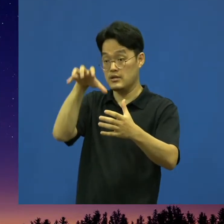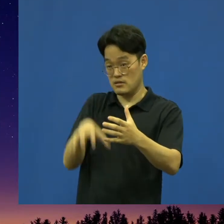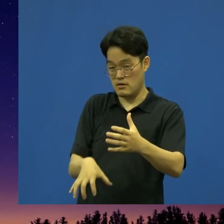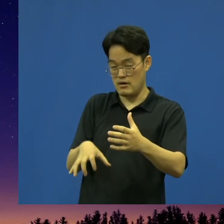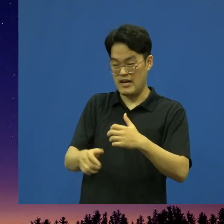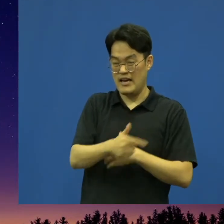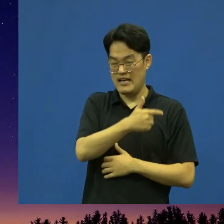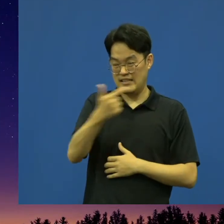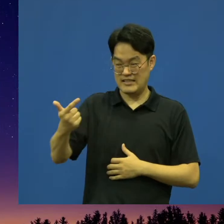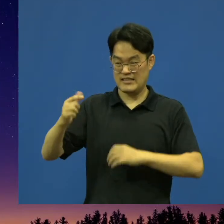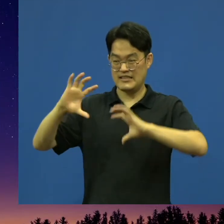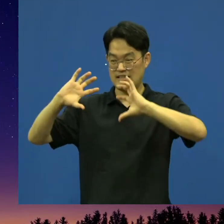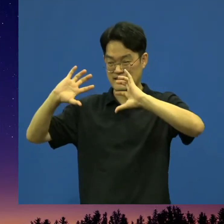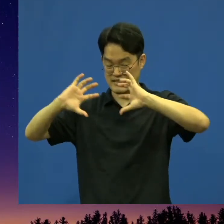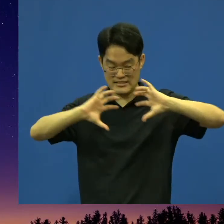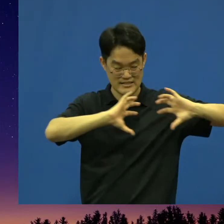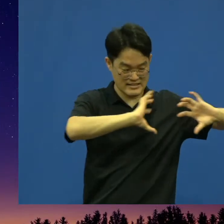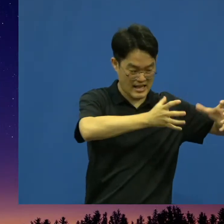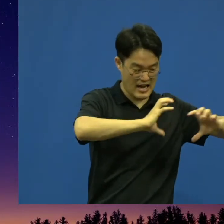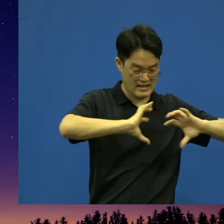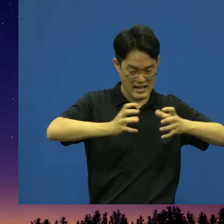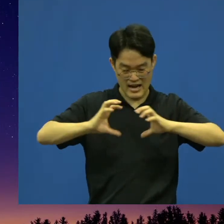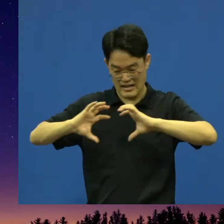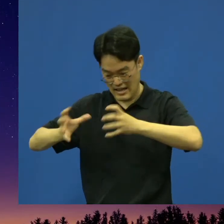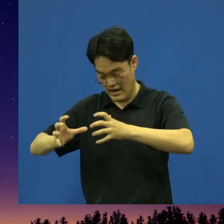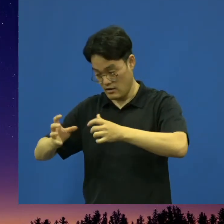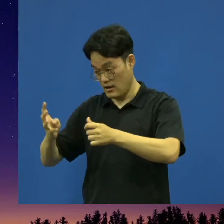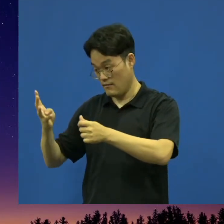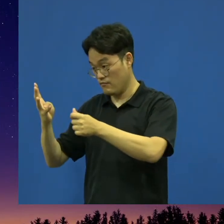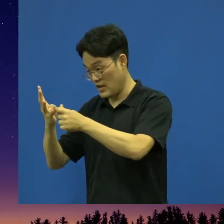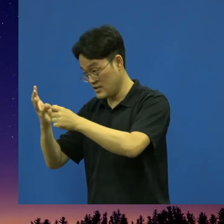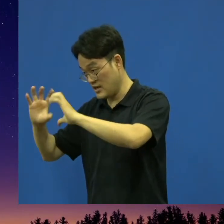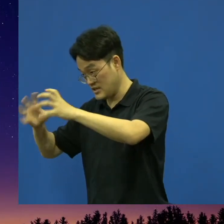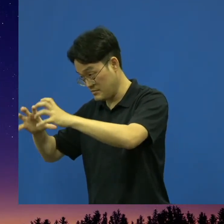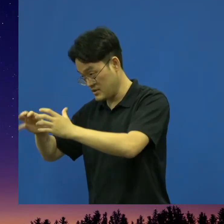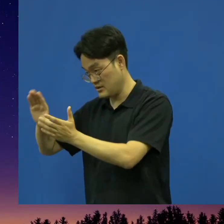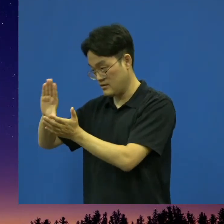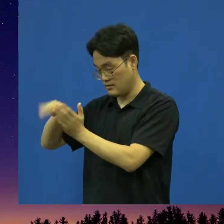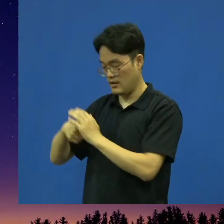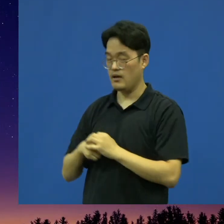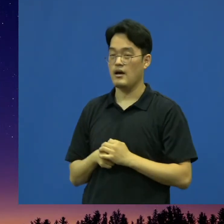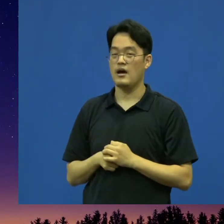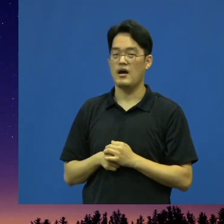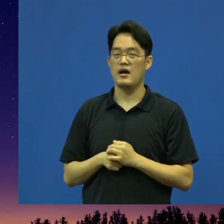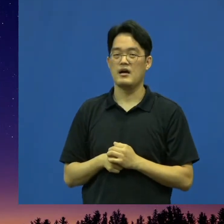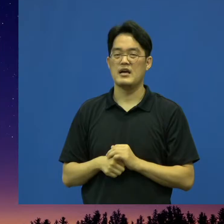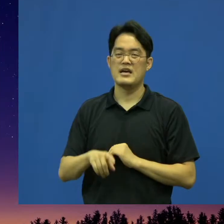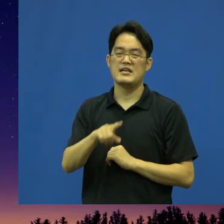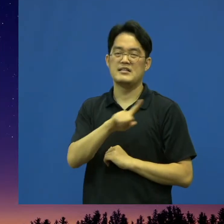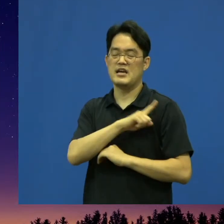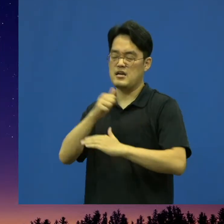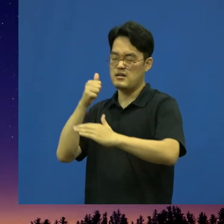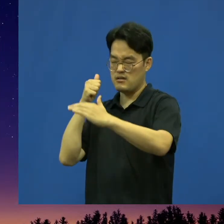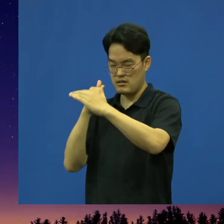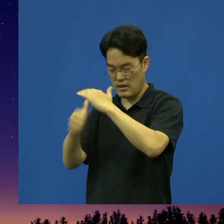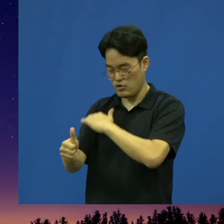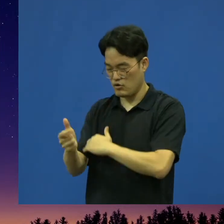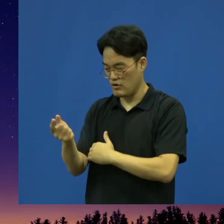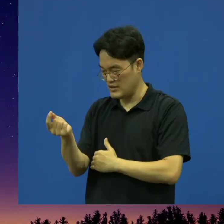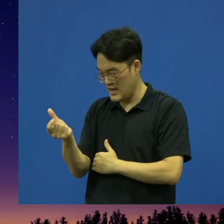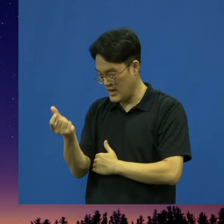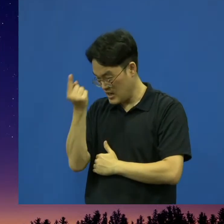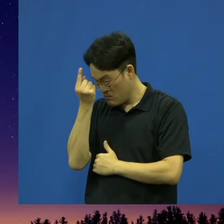제국들을 쭉 나열하면서 마지막 넷째 짐승을 설명하면서 제일 대표적으로 작은